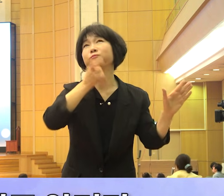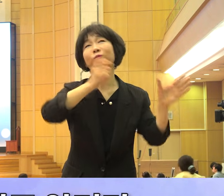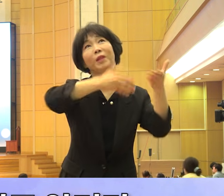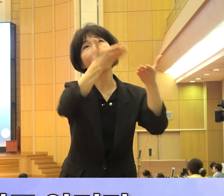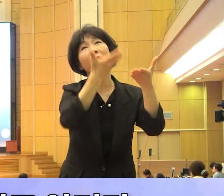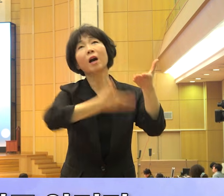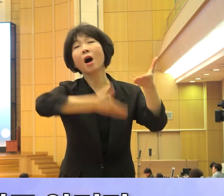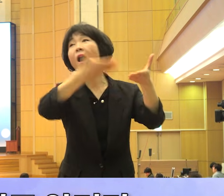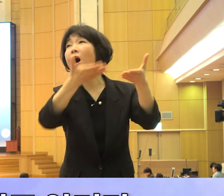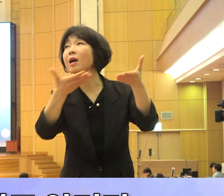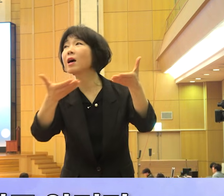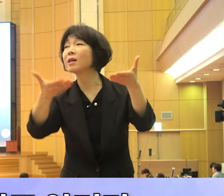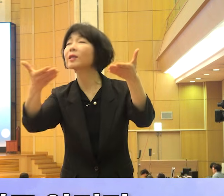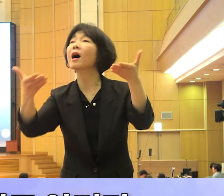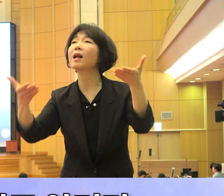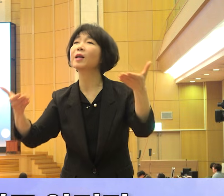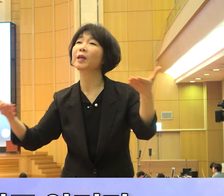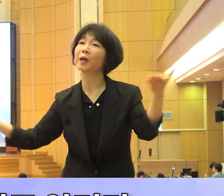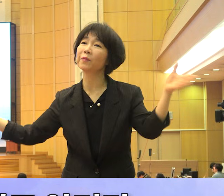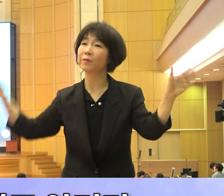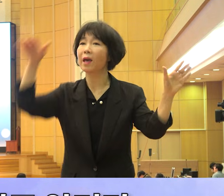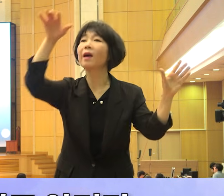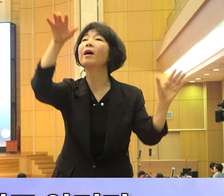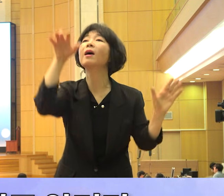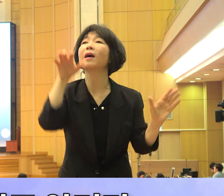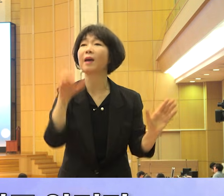생명 시냇가에